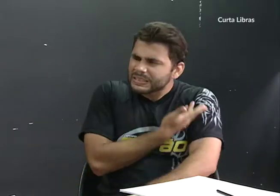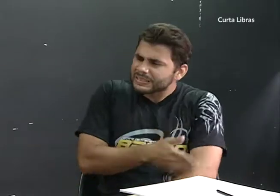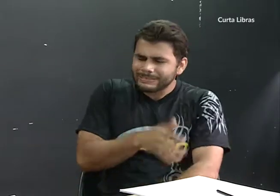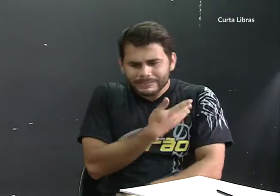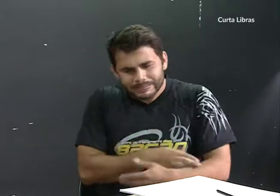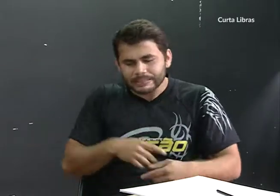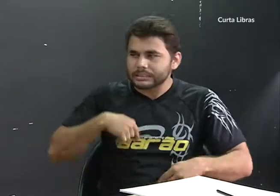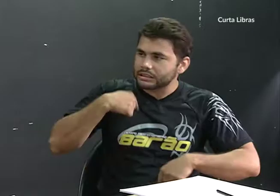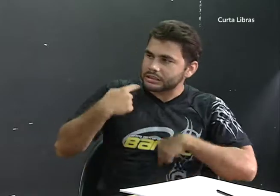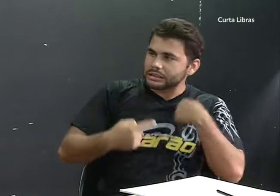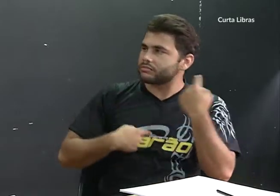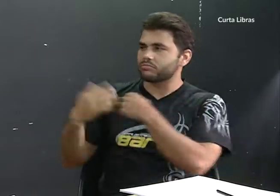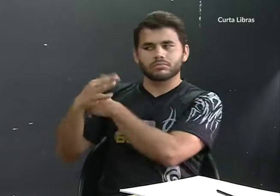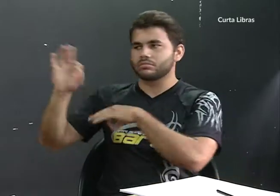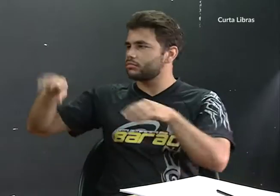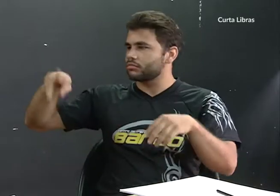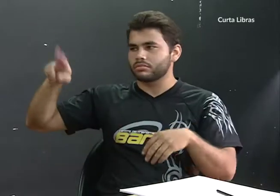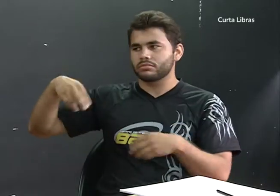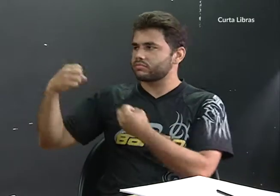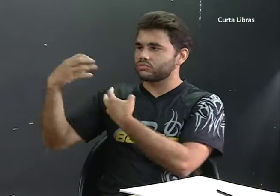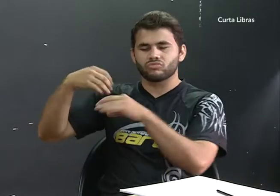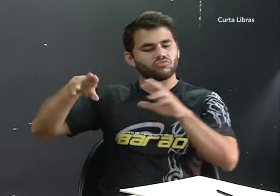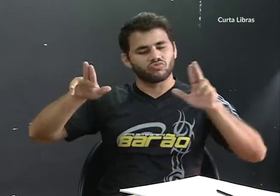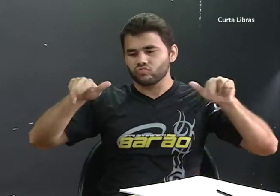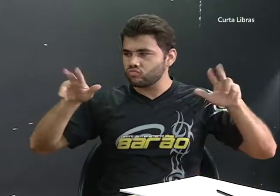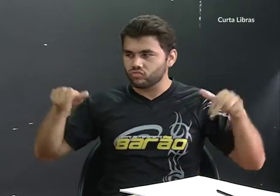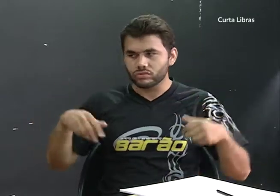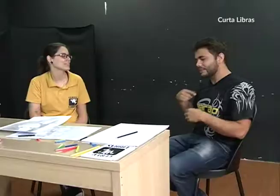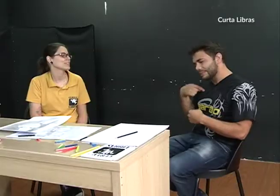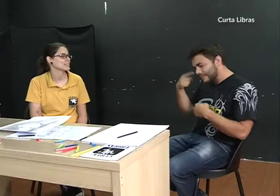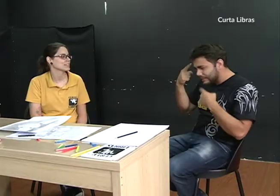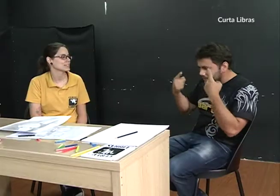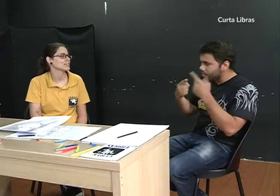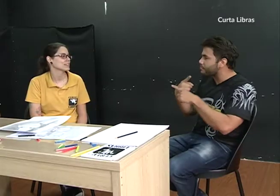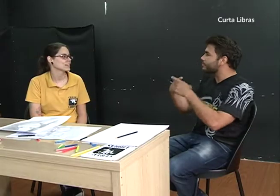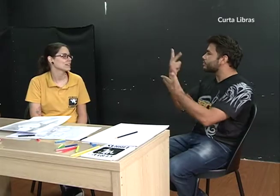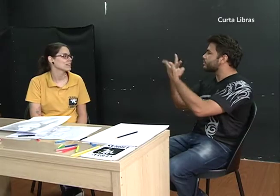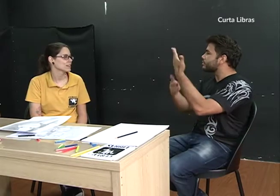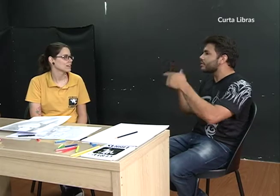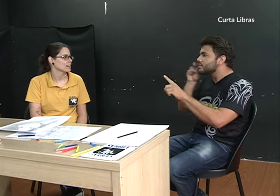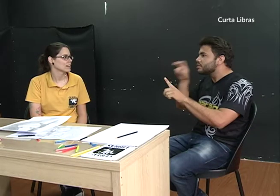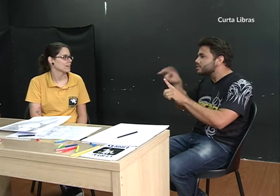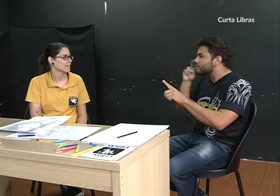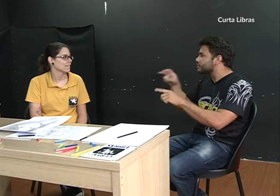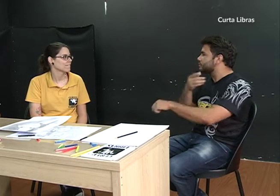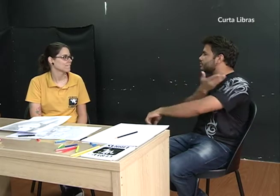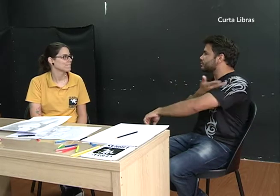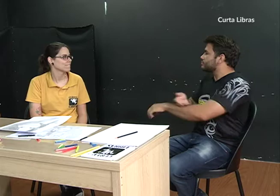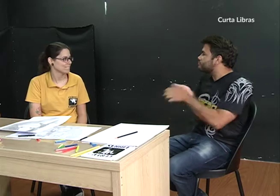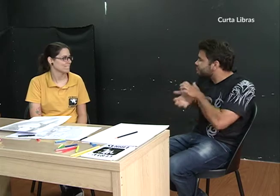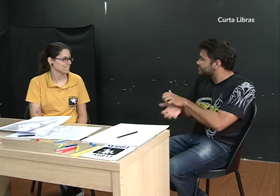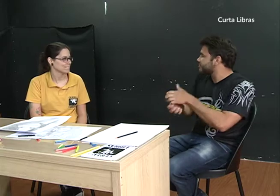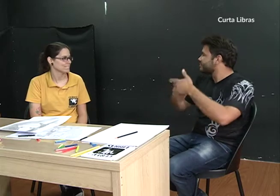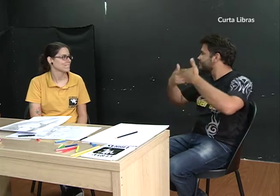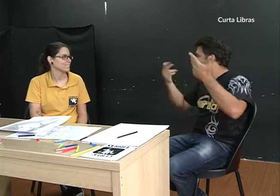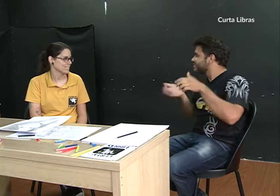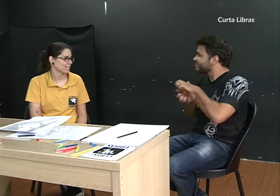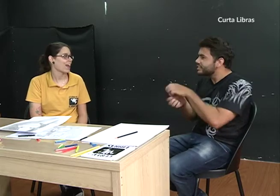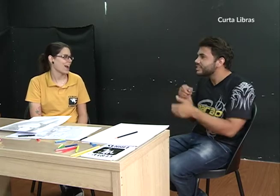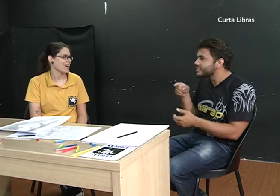Isso foi meio autônomo, nunca tive um professor, alguém que me ensinasse. Eu fui me desafiando a partir da experiência visual mesmo. Em